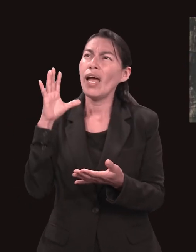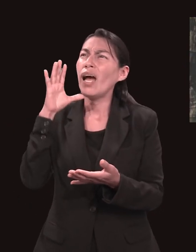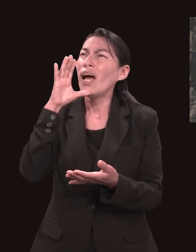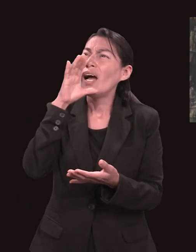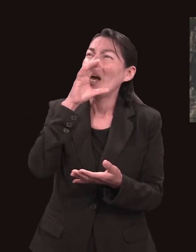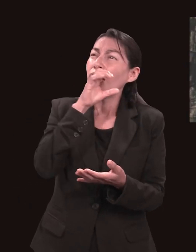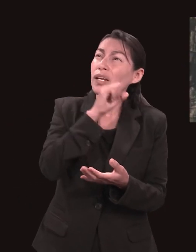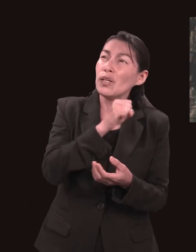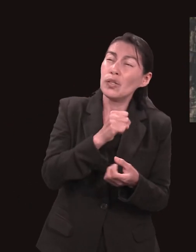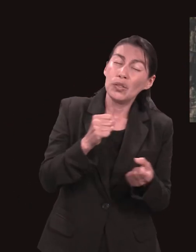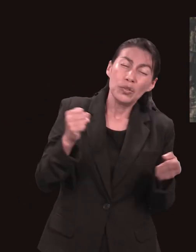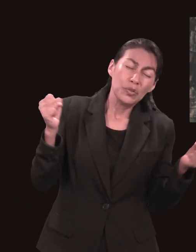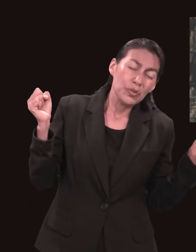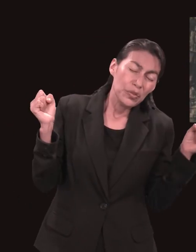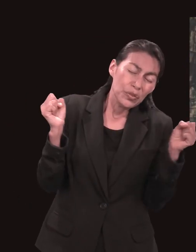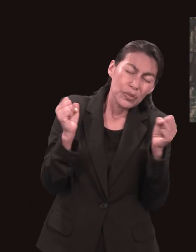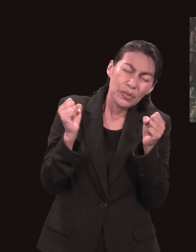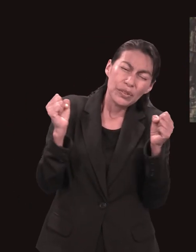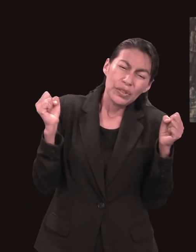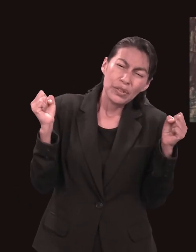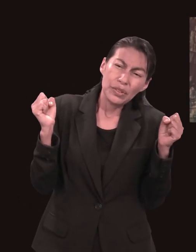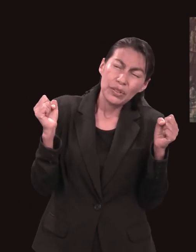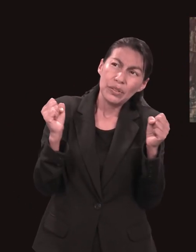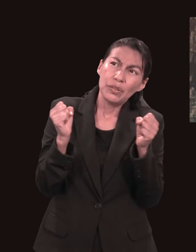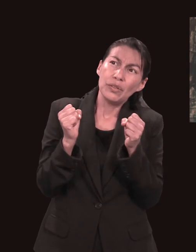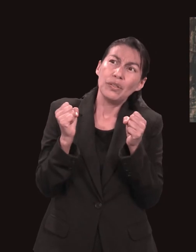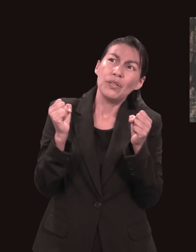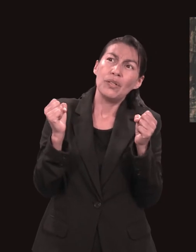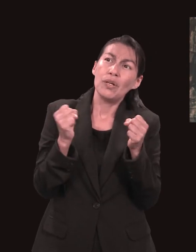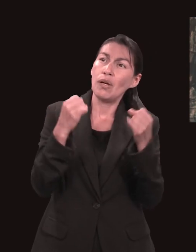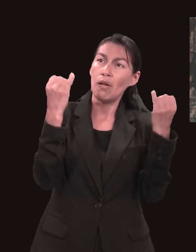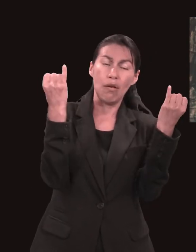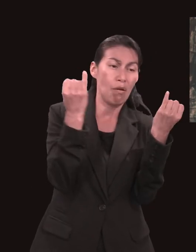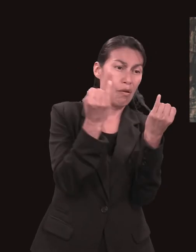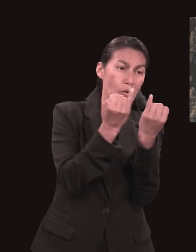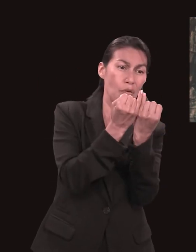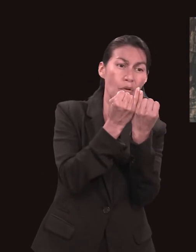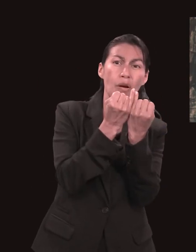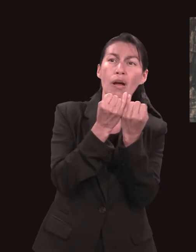y todo tienes entonces